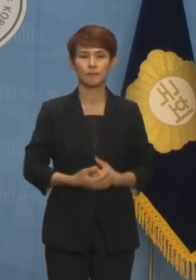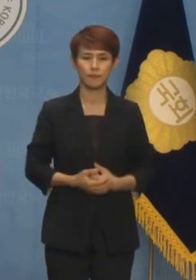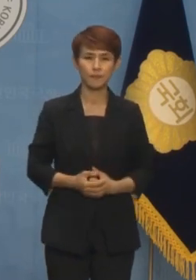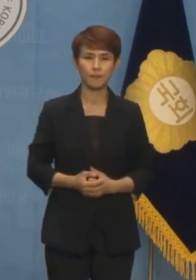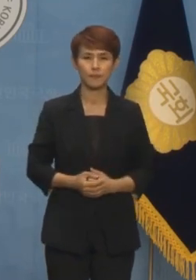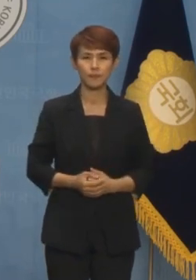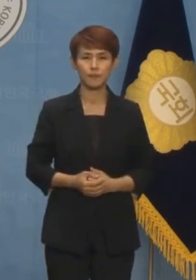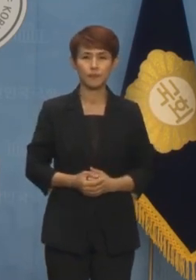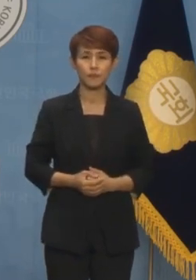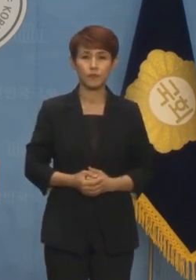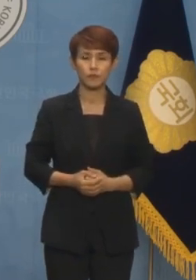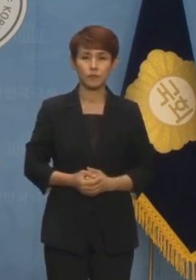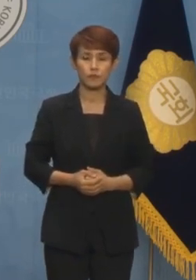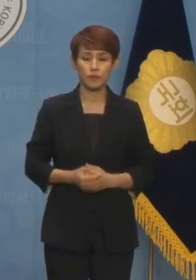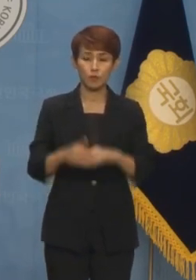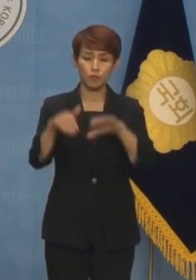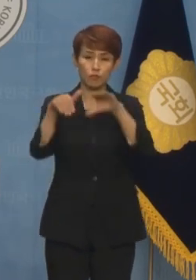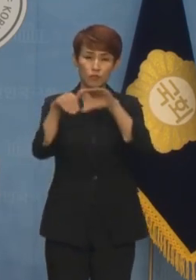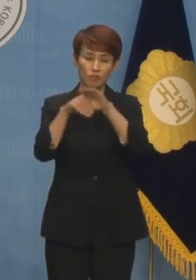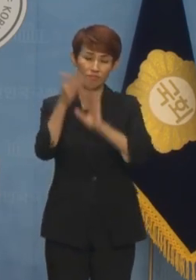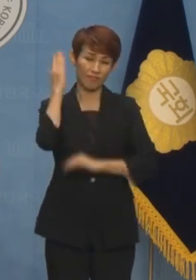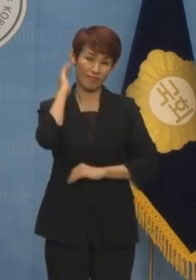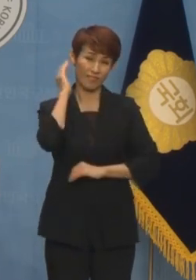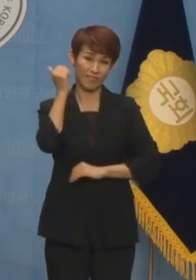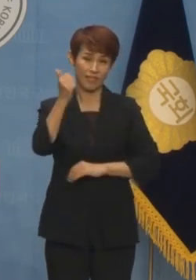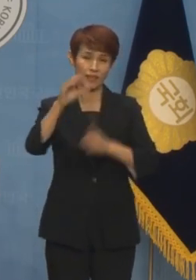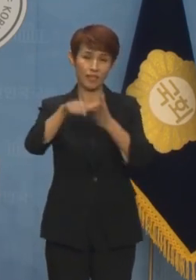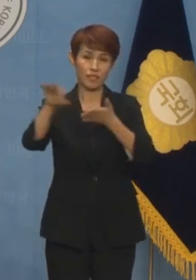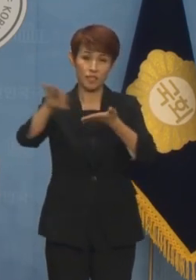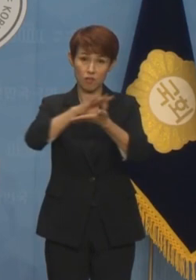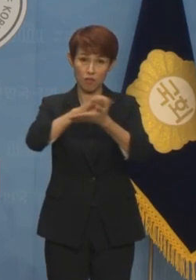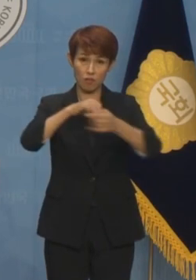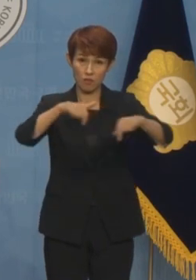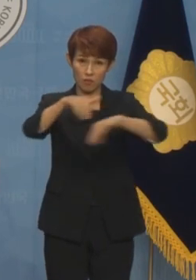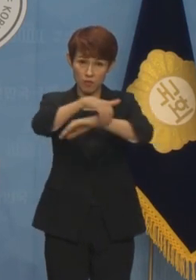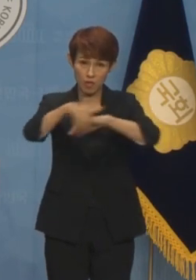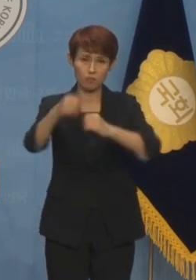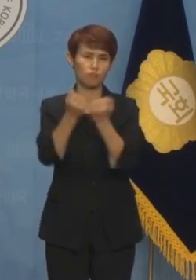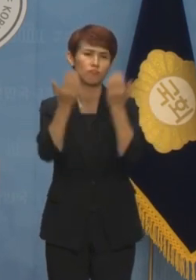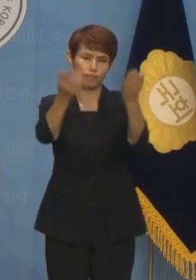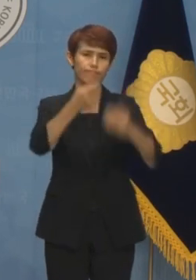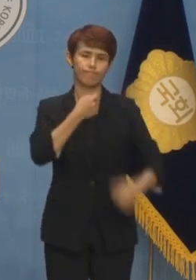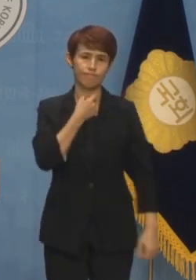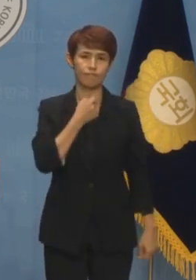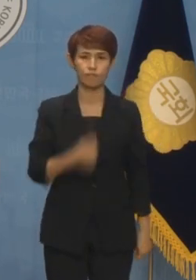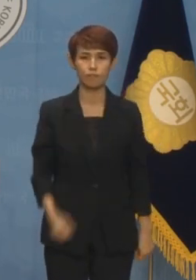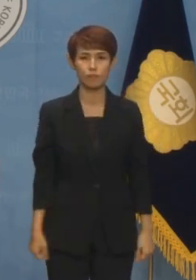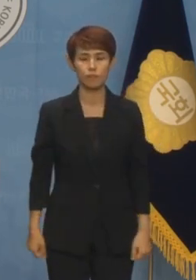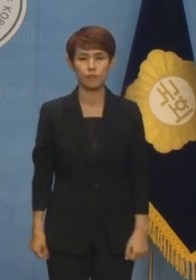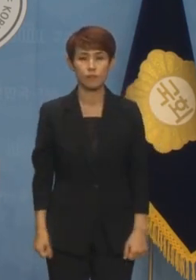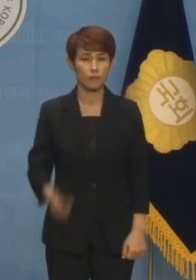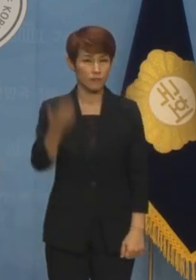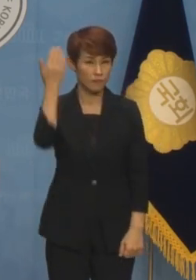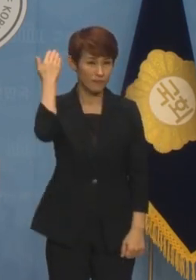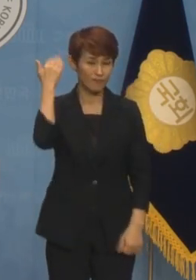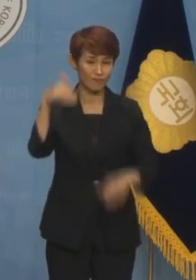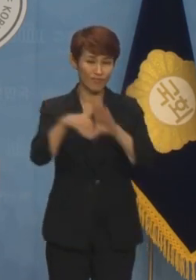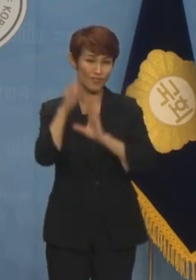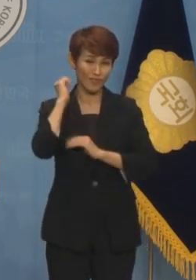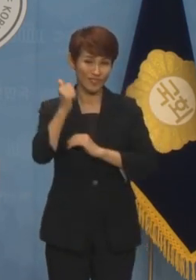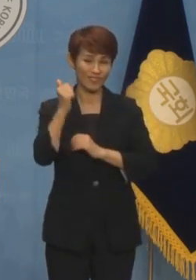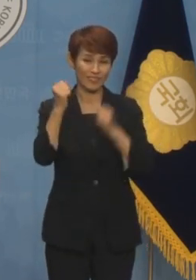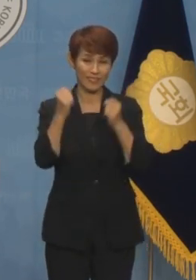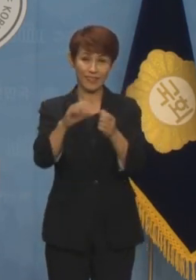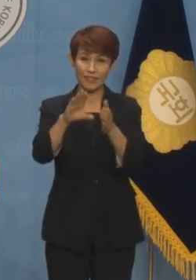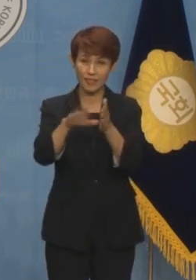생각합니다. 문재인 정부 때의 재정 정책에 대해서 말씀을 좀 드리겠습니다. 당시 문재인